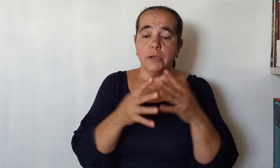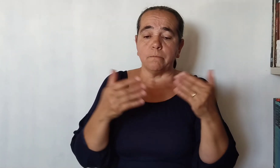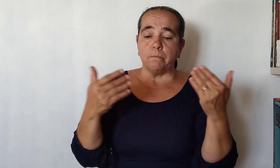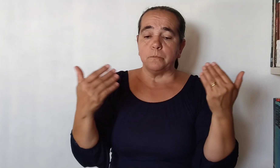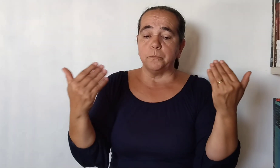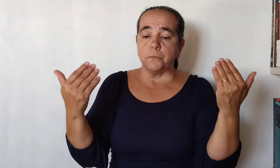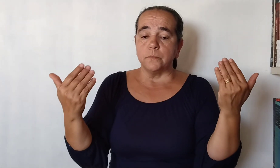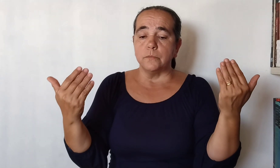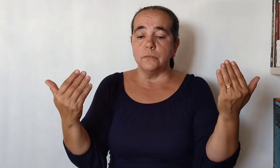agora,